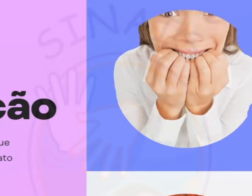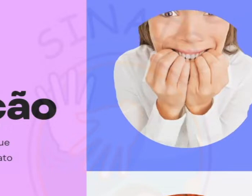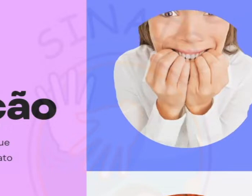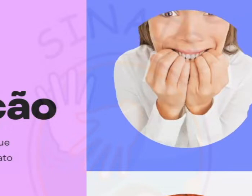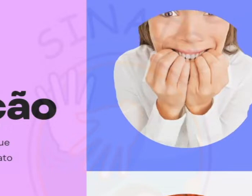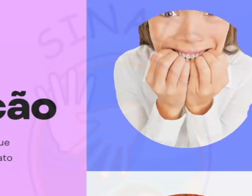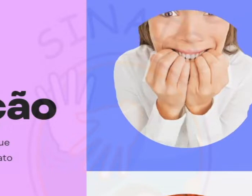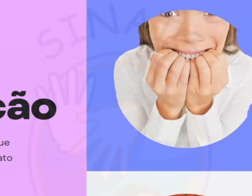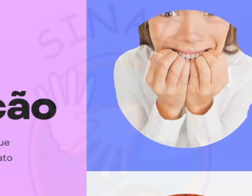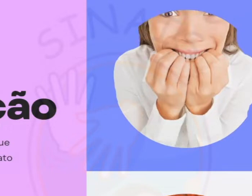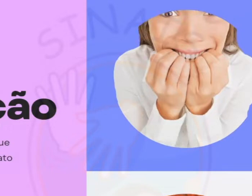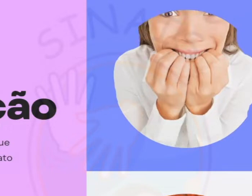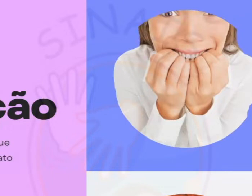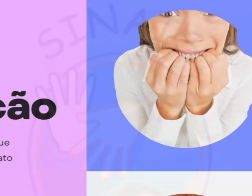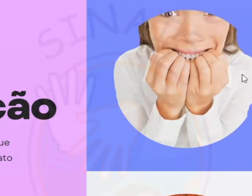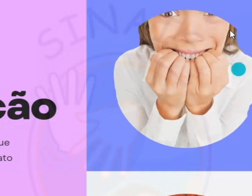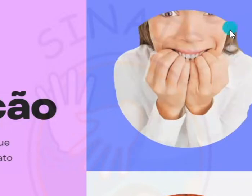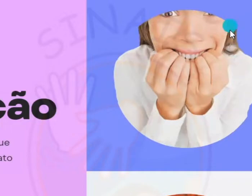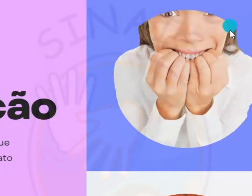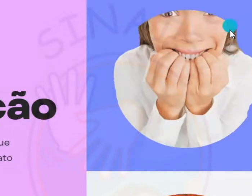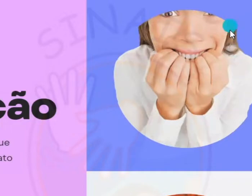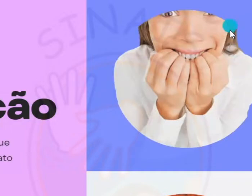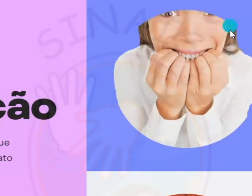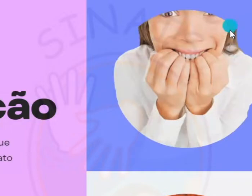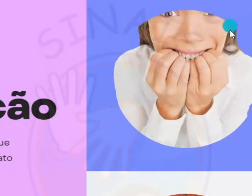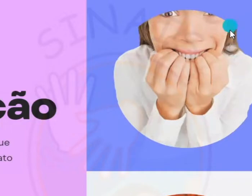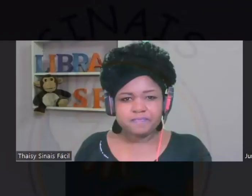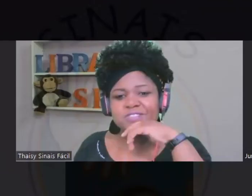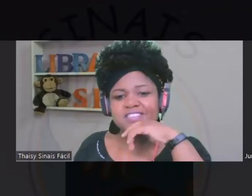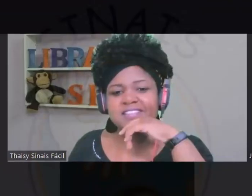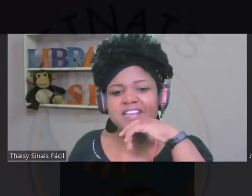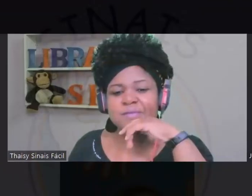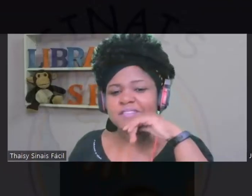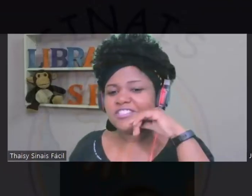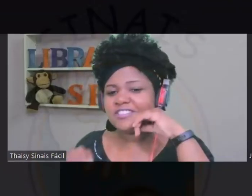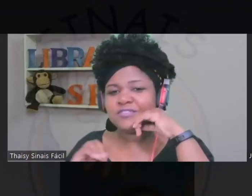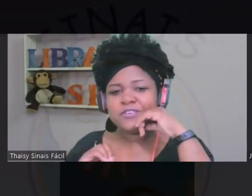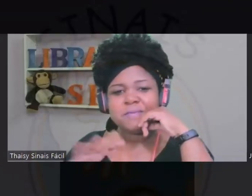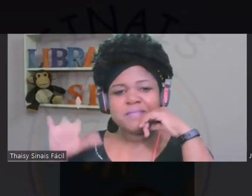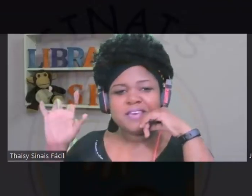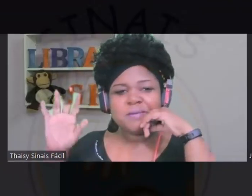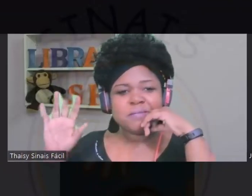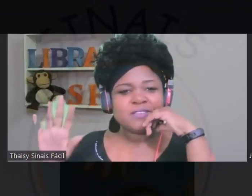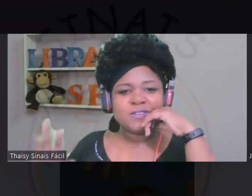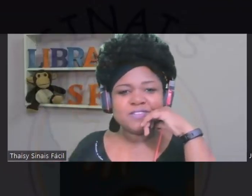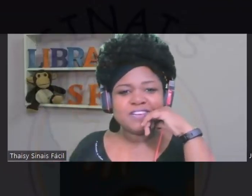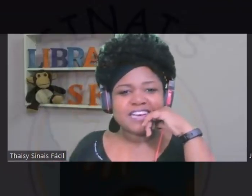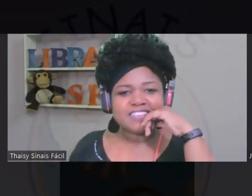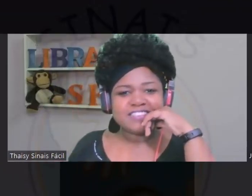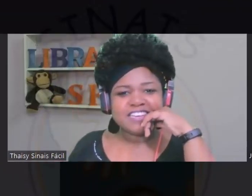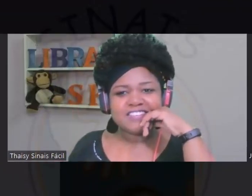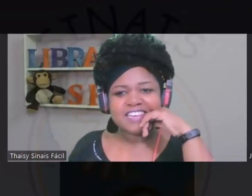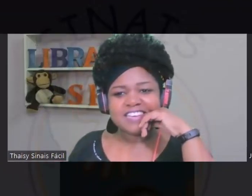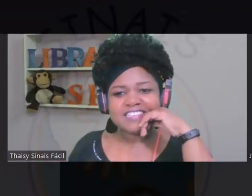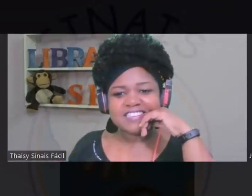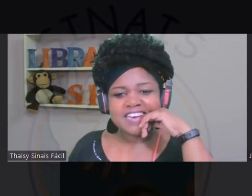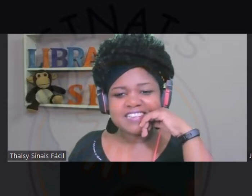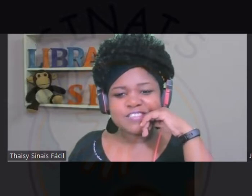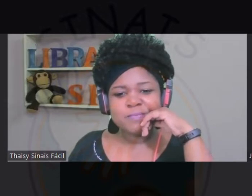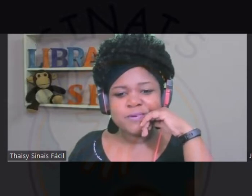intérpretes. Quem viu isso? Printou o rosto dos intérpretes e foi meme para todo lado, né? Com aquelas caras e bocas